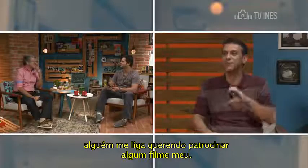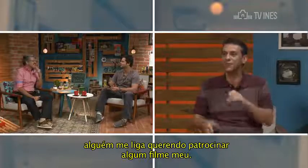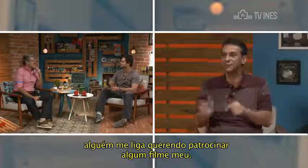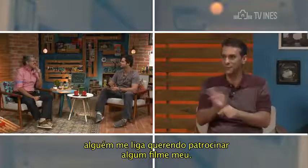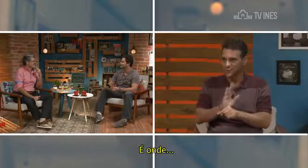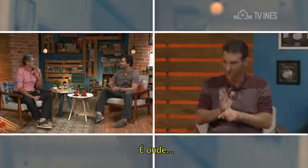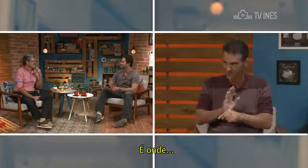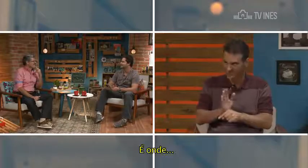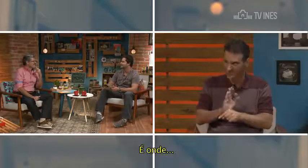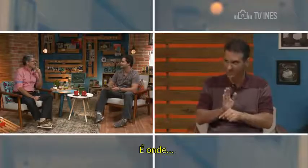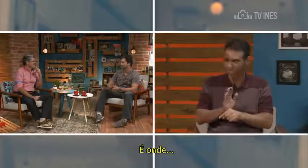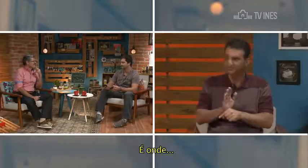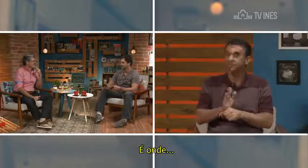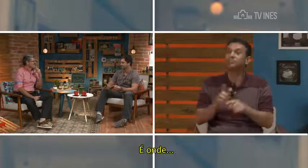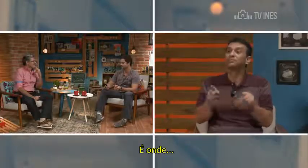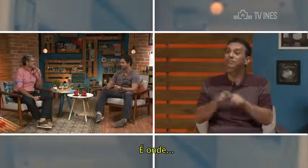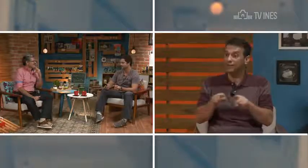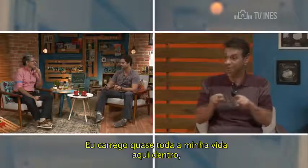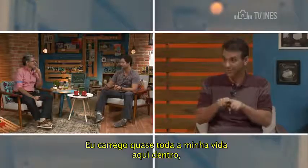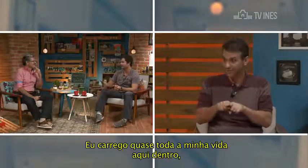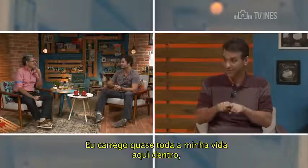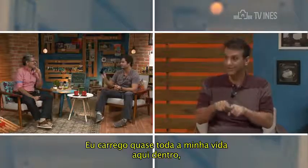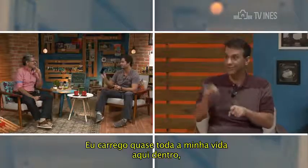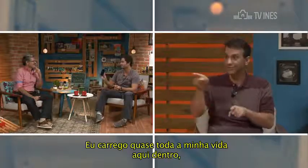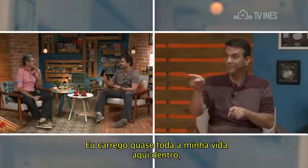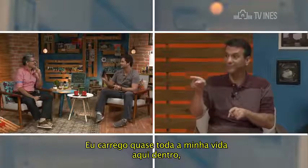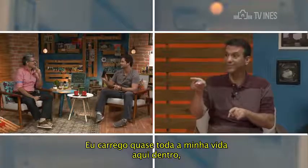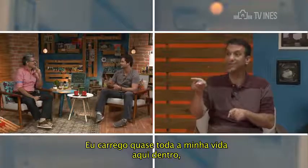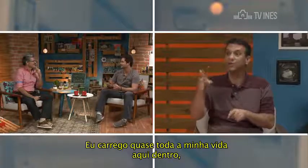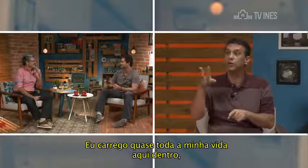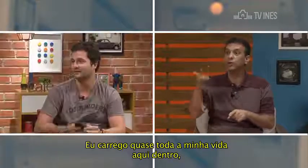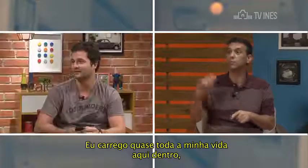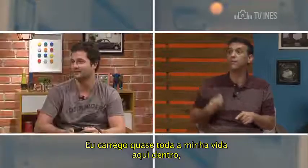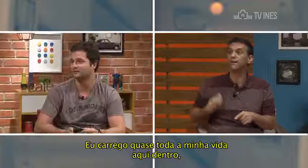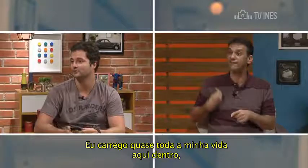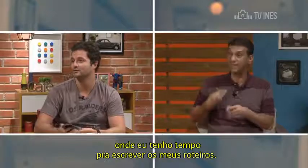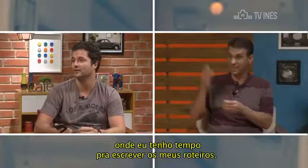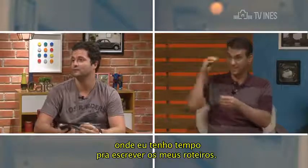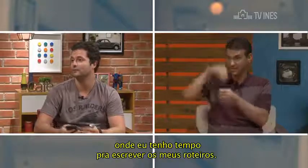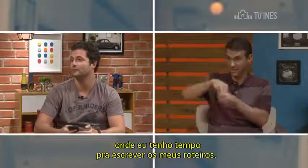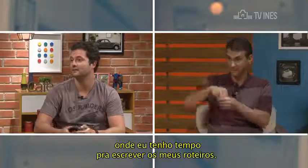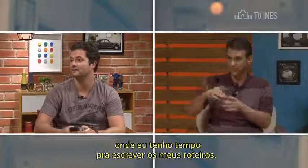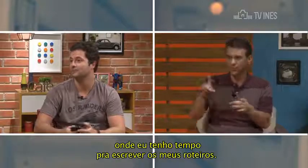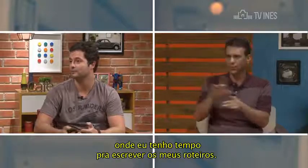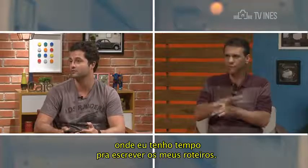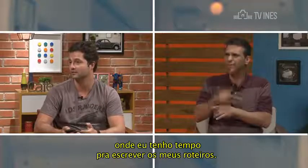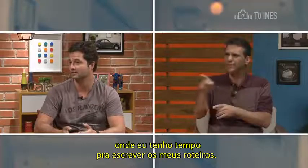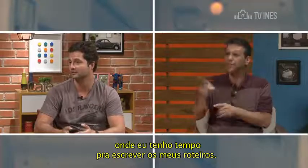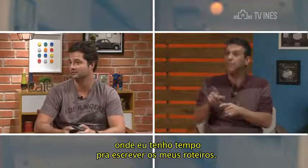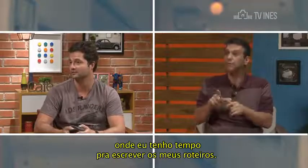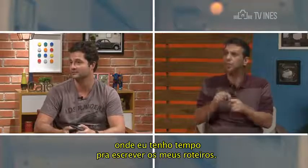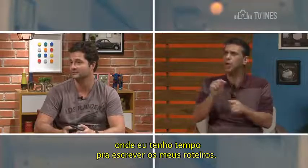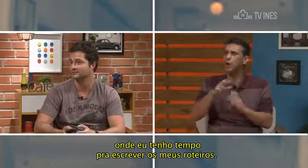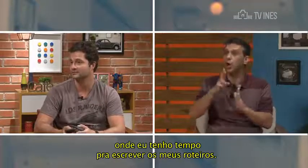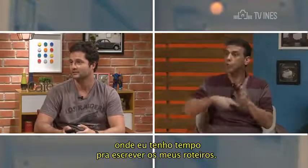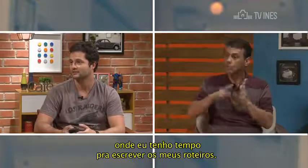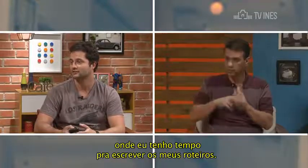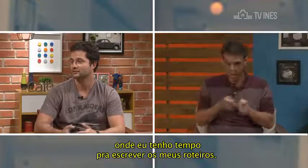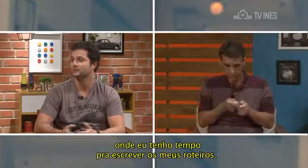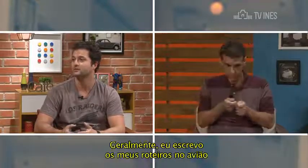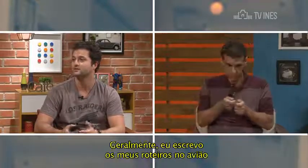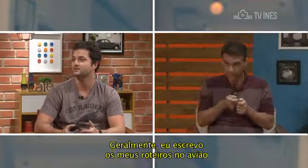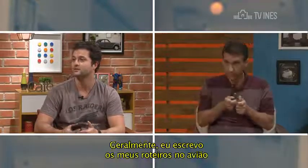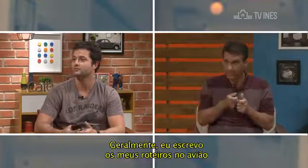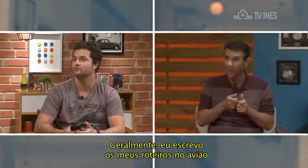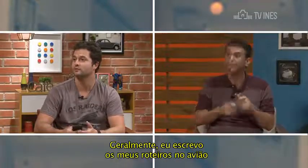filme meu. É onde eu carrego quase toda a minha vida aqui dentro, né? Onde eu tenho tempo para escrever meus roteiros.